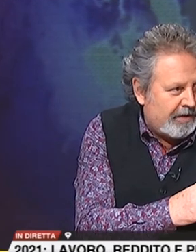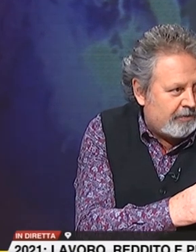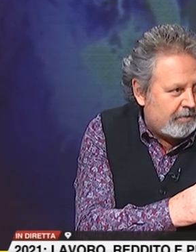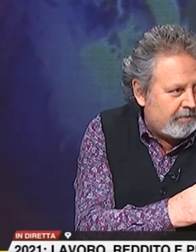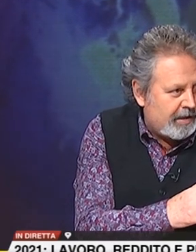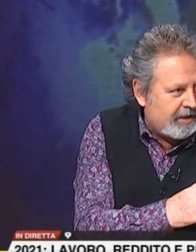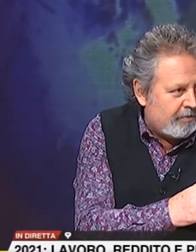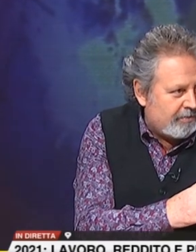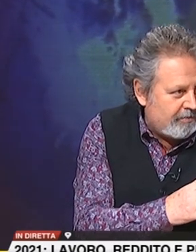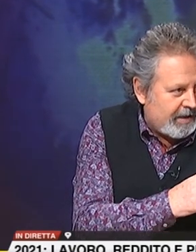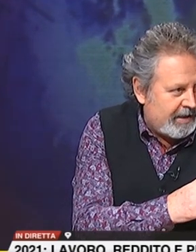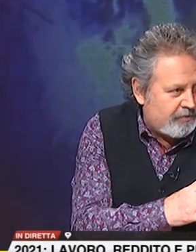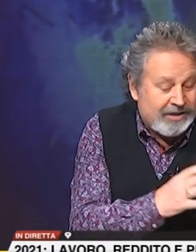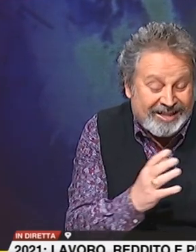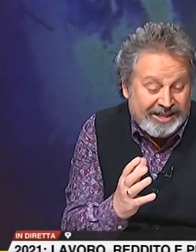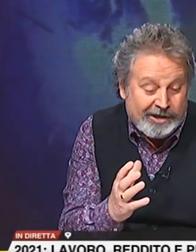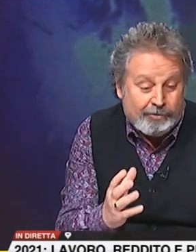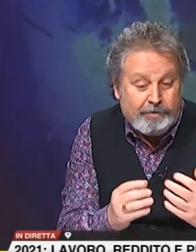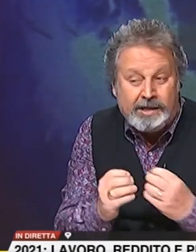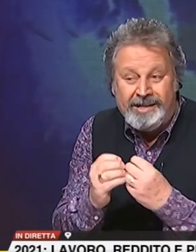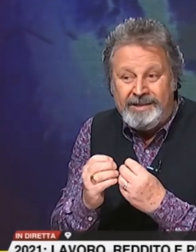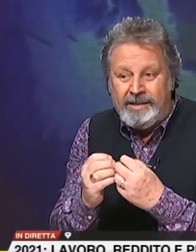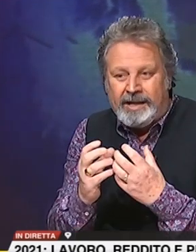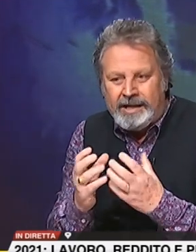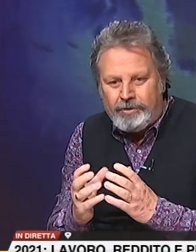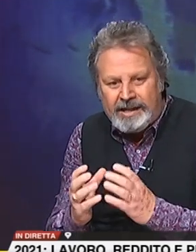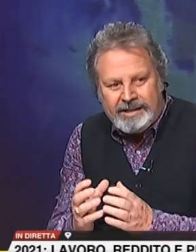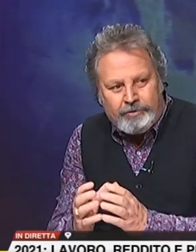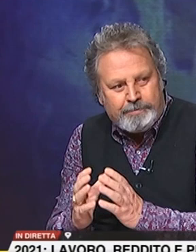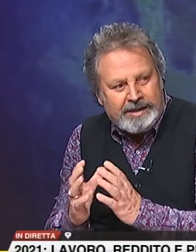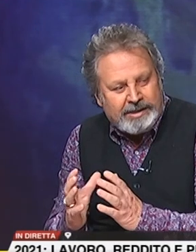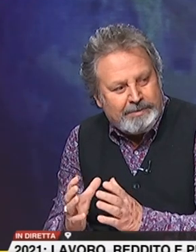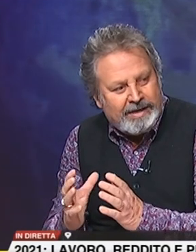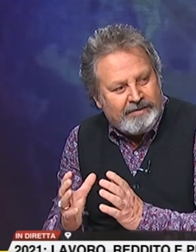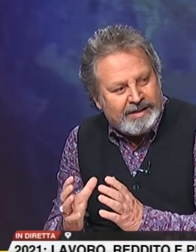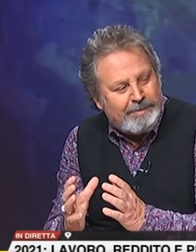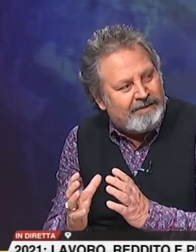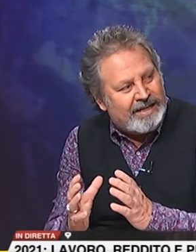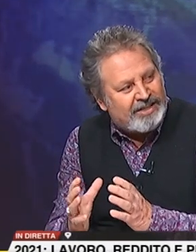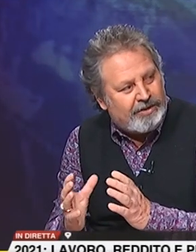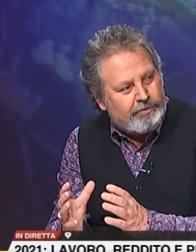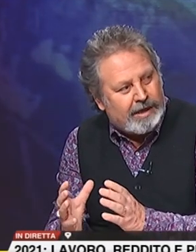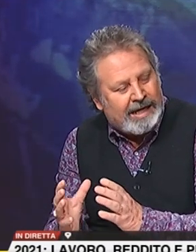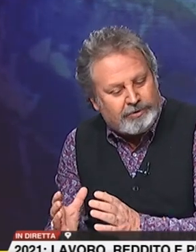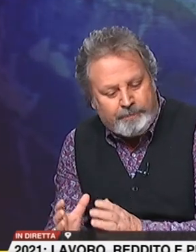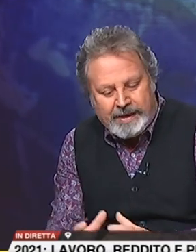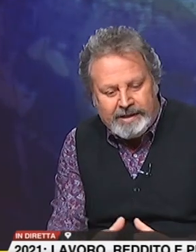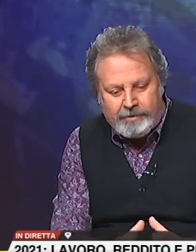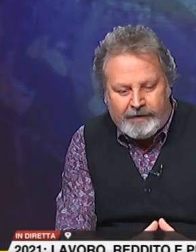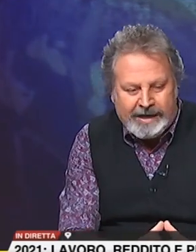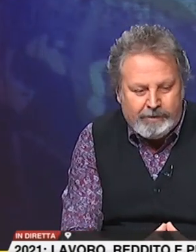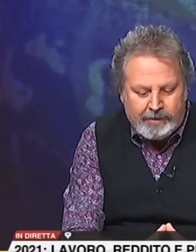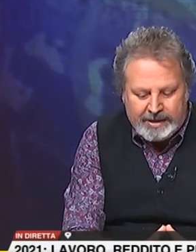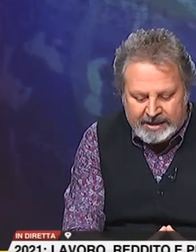poi è fallito anche loro, ok? Ecco. Sono saltati anche loro, quindi credo che la devono smettere di meravigliarsi uno dell'altro e